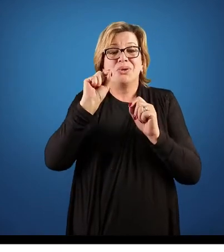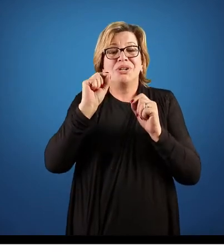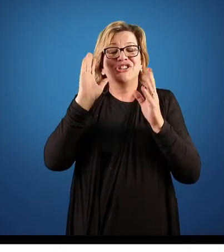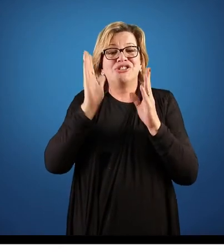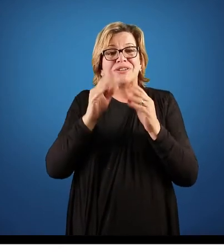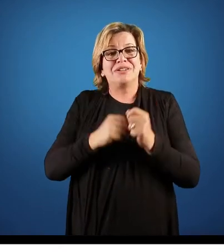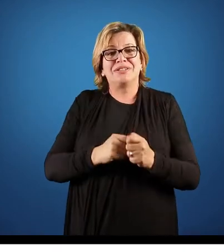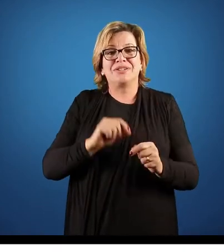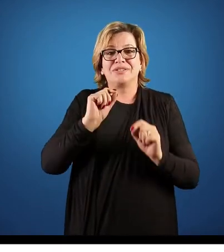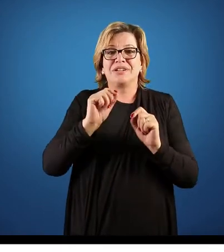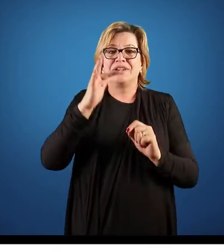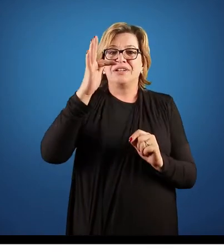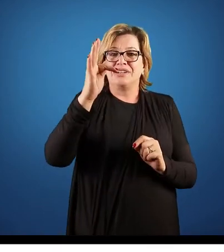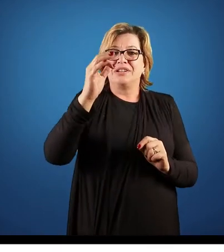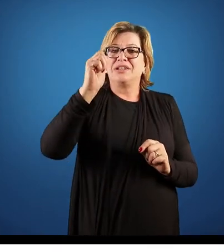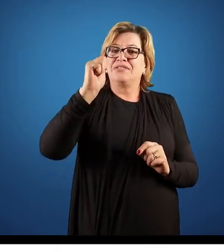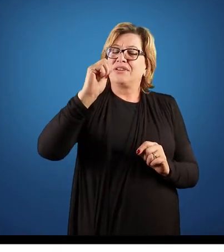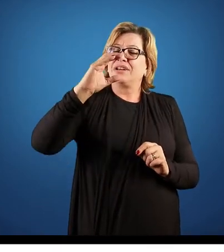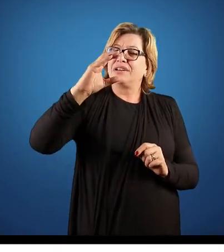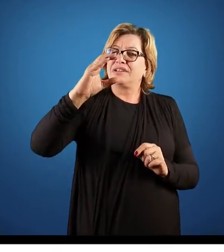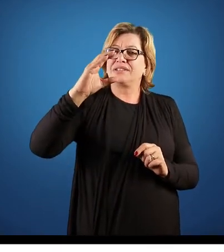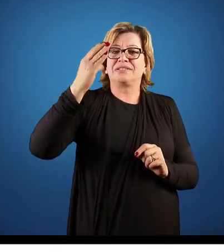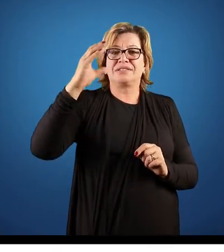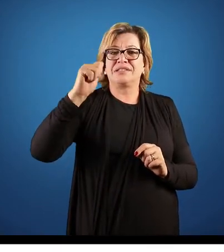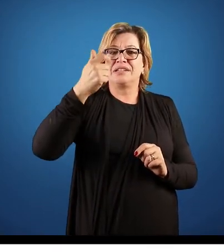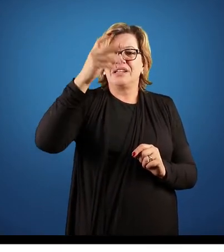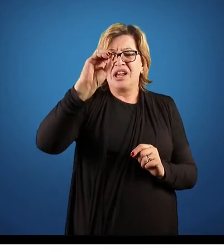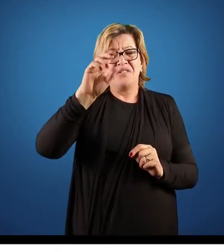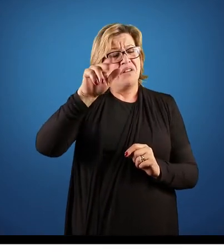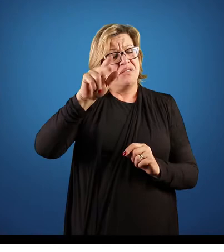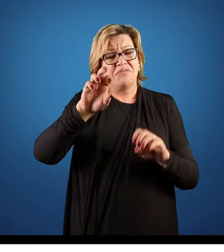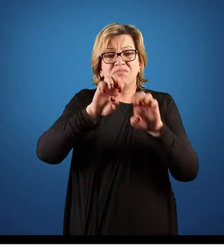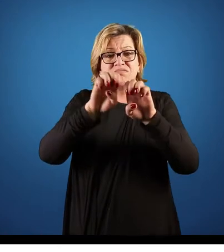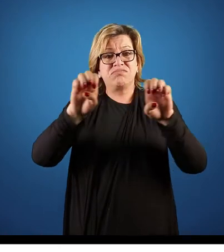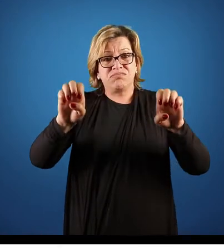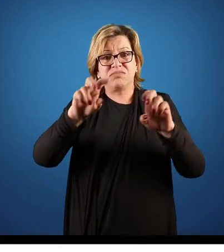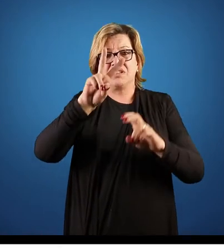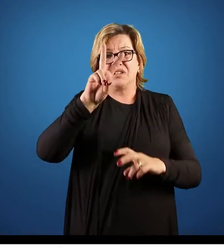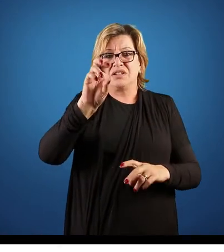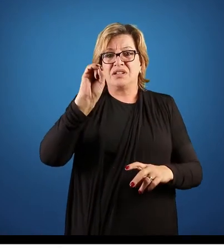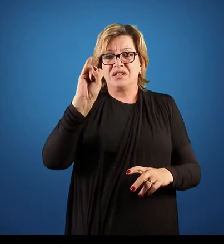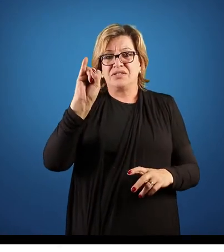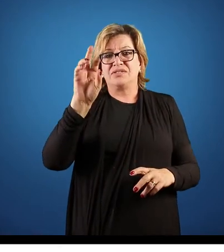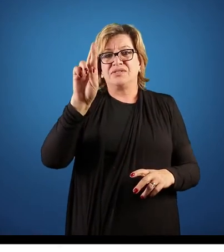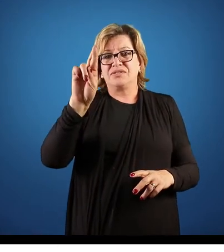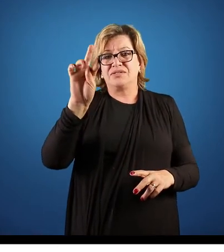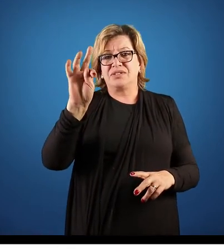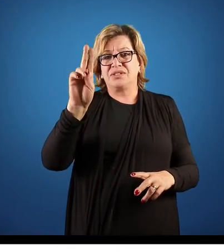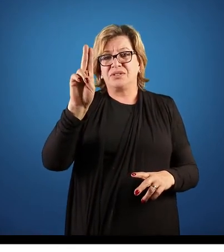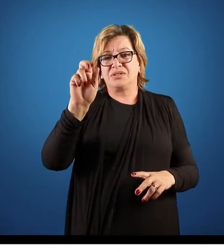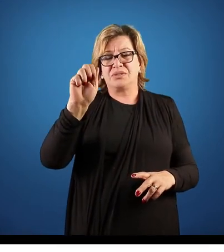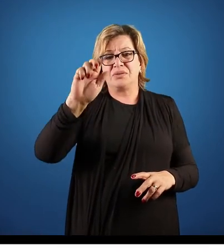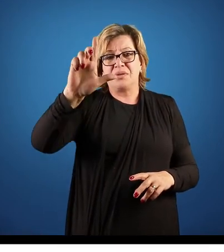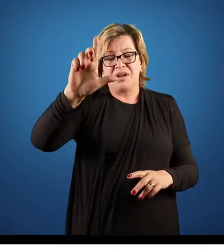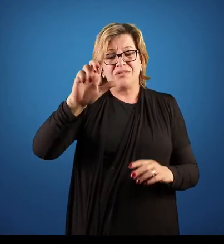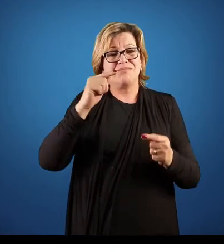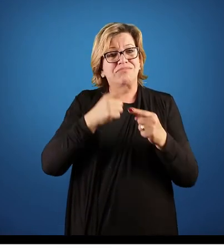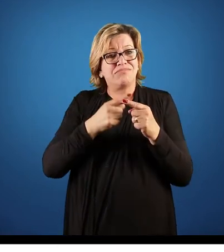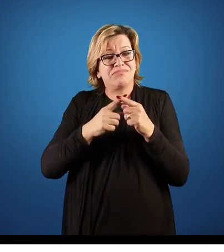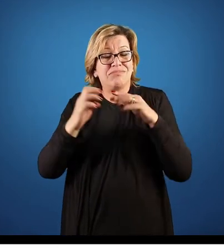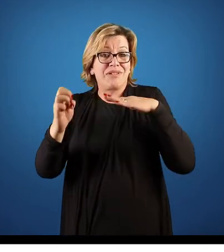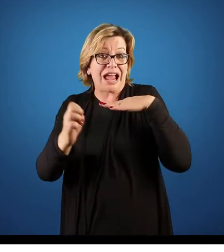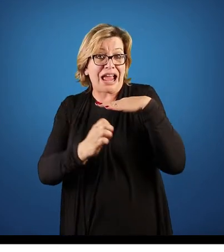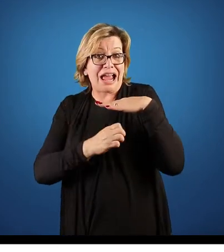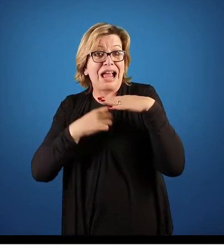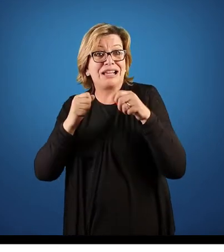essa facção ele é um tipo de estrutura virtual porque ele é a empresa depende dela mas não é uma estrutura sua estrutura está lá na